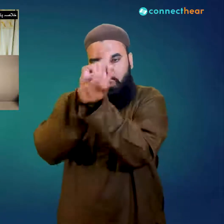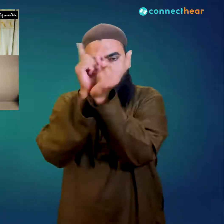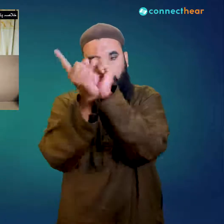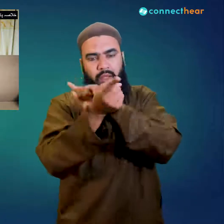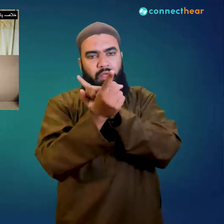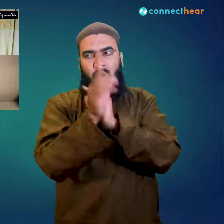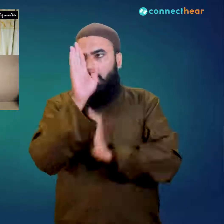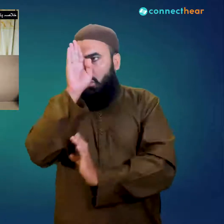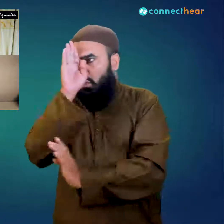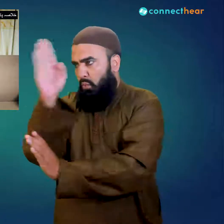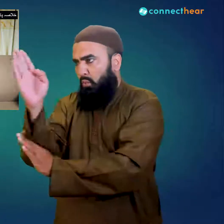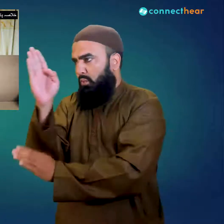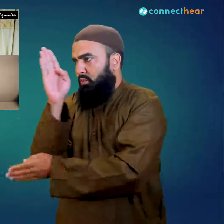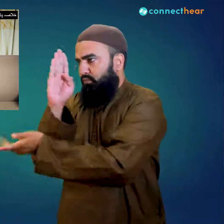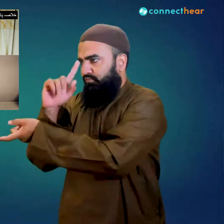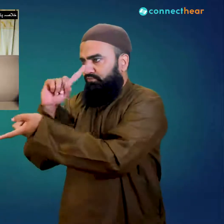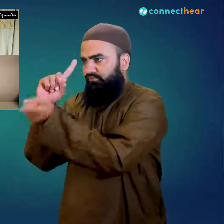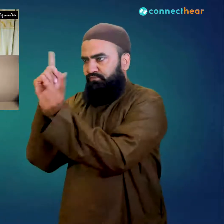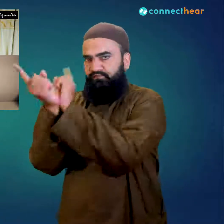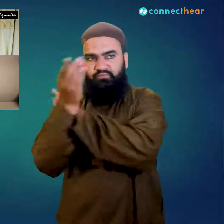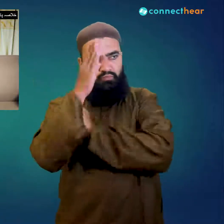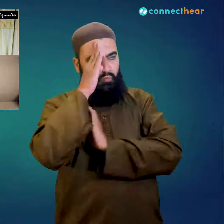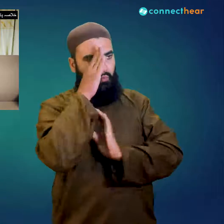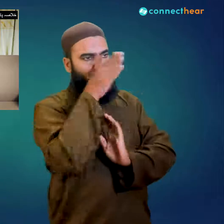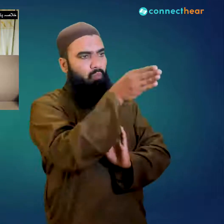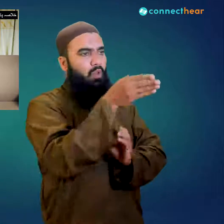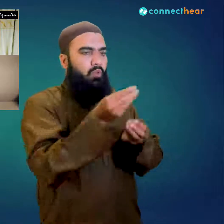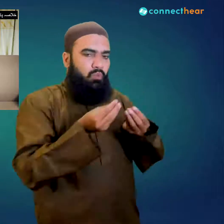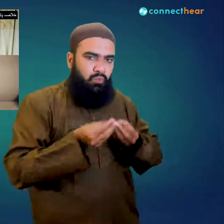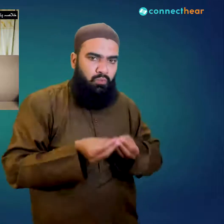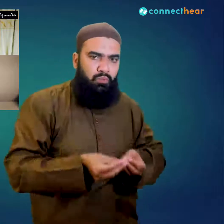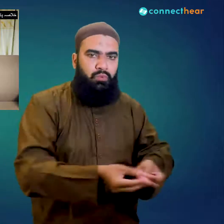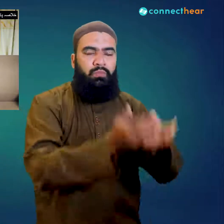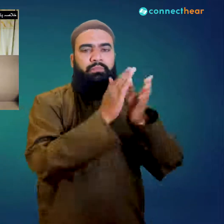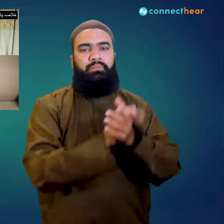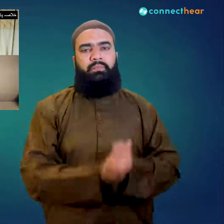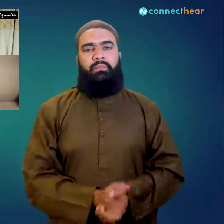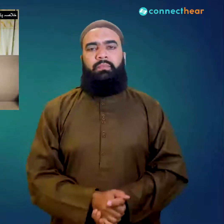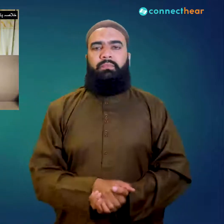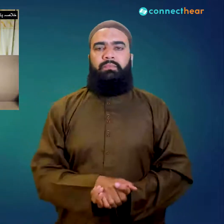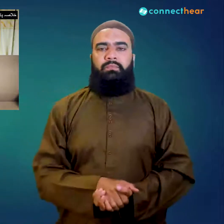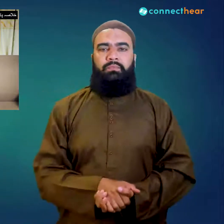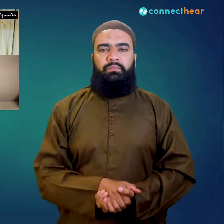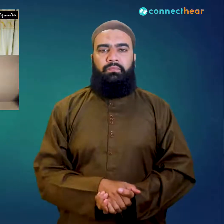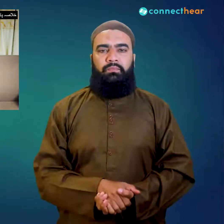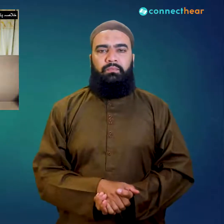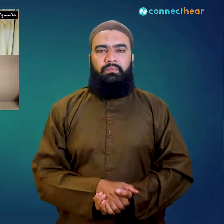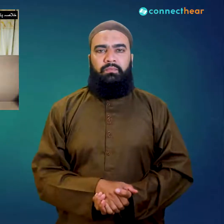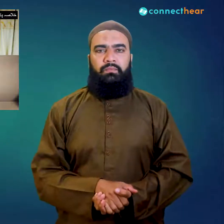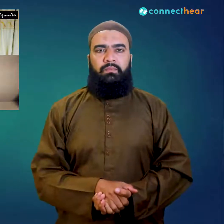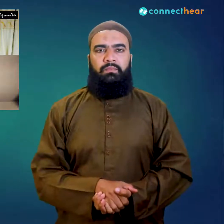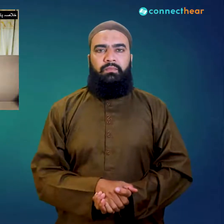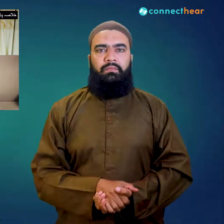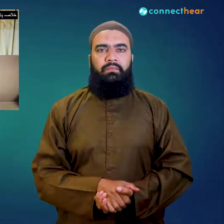مسجد قبلتین ہو گیا کہ اس میں 2 قبلوں کی طرف منہ کر کے نماز پڑھی گئی تھی۔